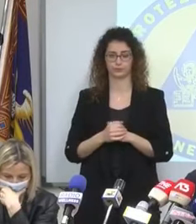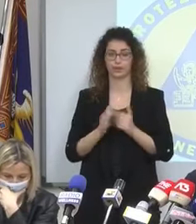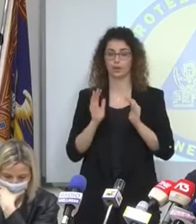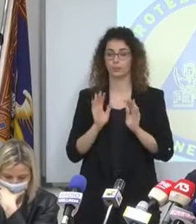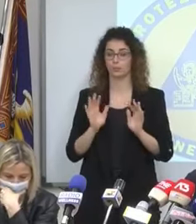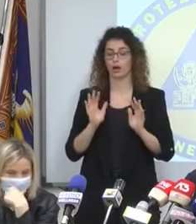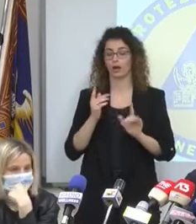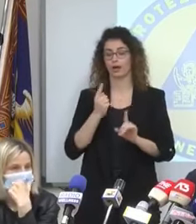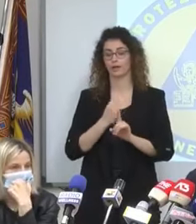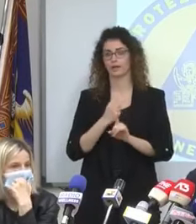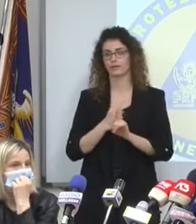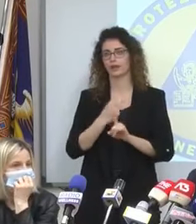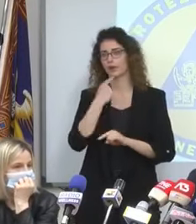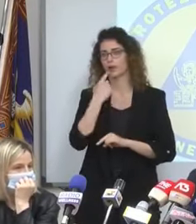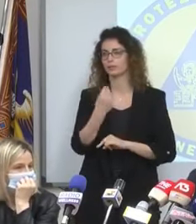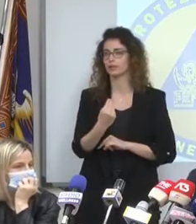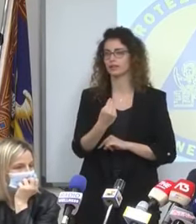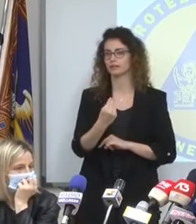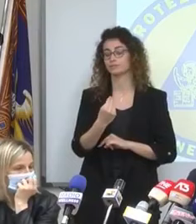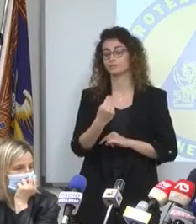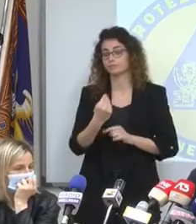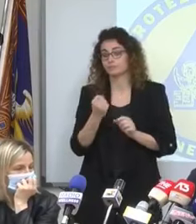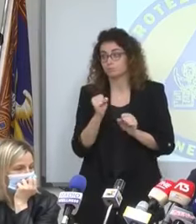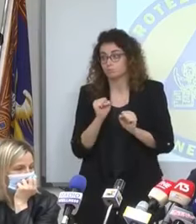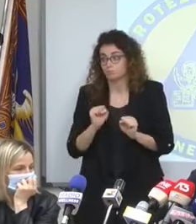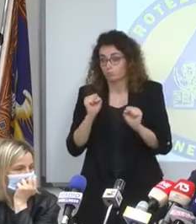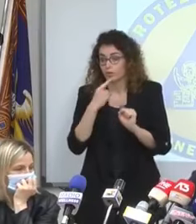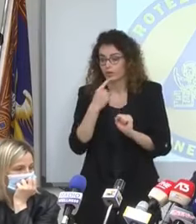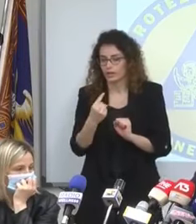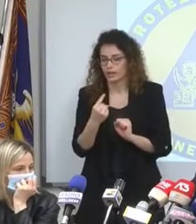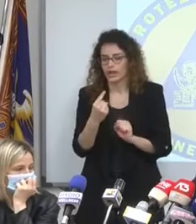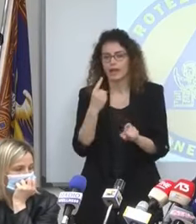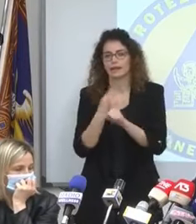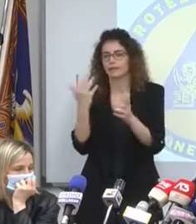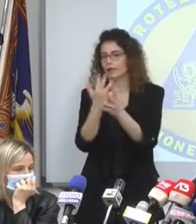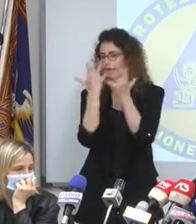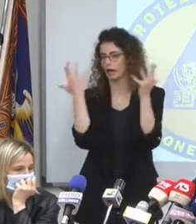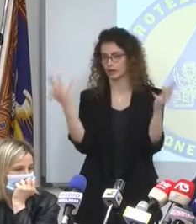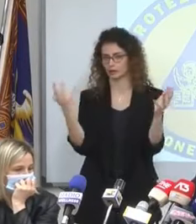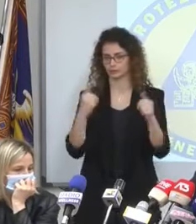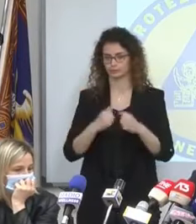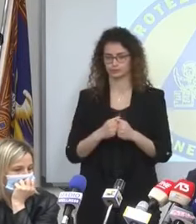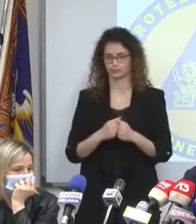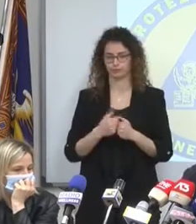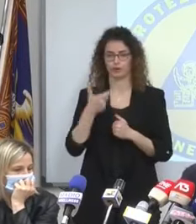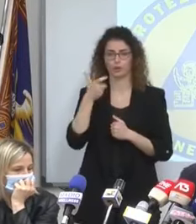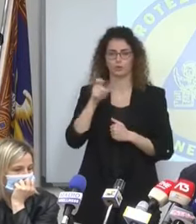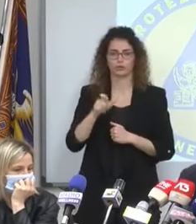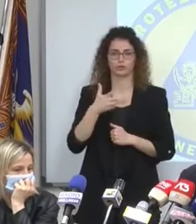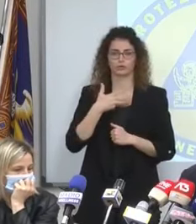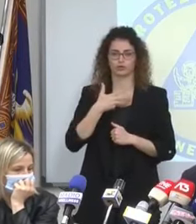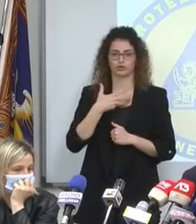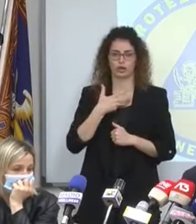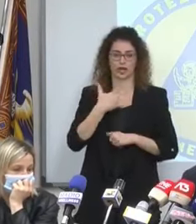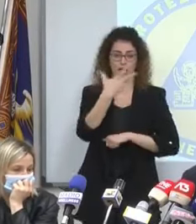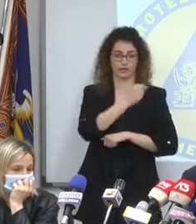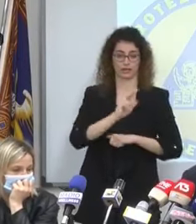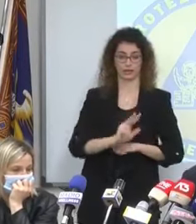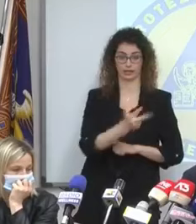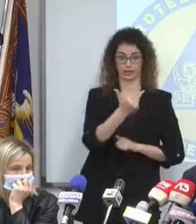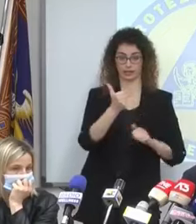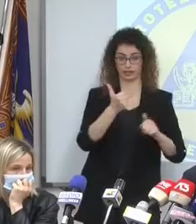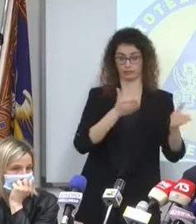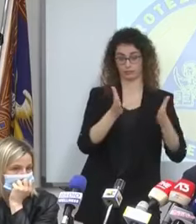però deve, come si può dire, mi permetto di dire, deve essere chiaro. Perché noi abbiamo avuto tre fasi